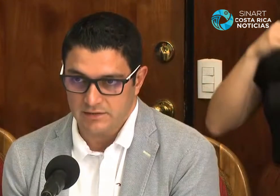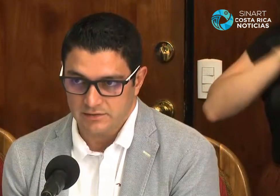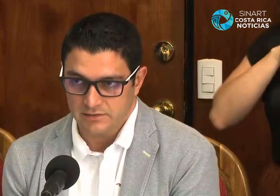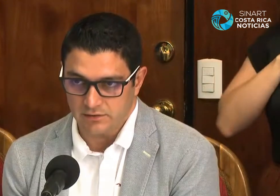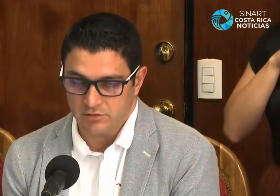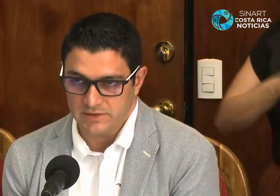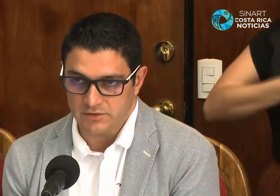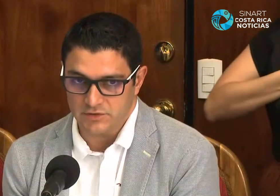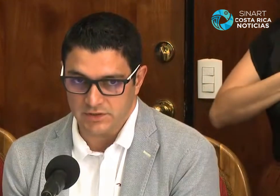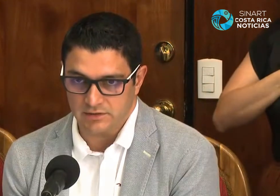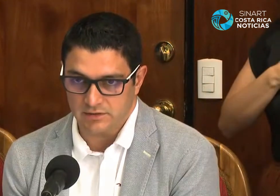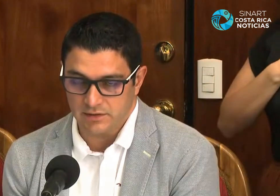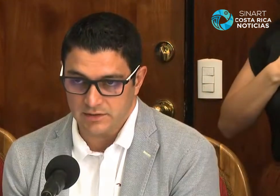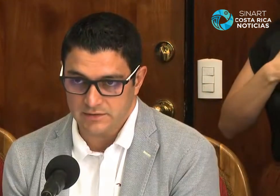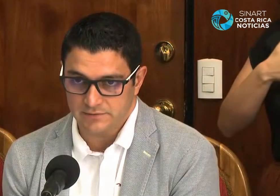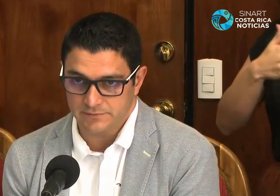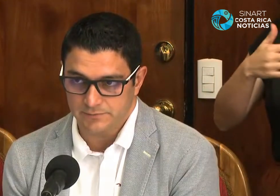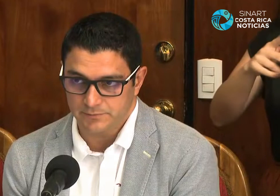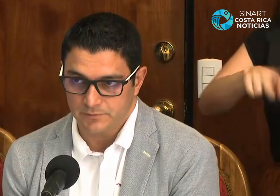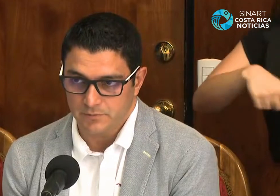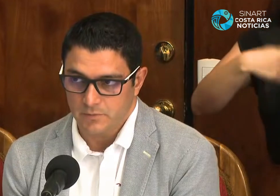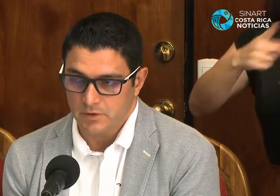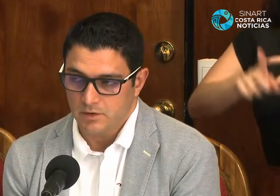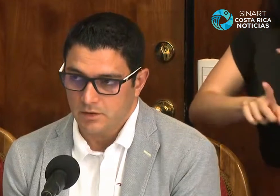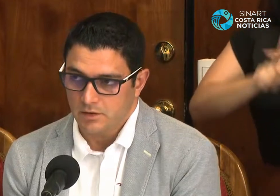manifestar síntomas en los siguientes días.